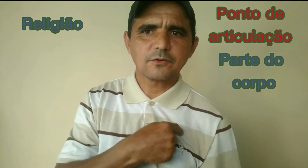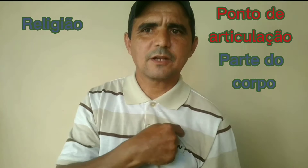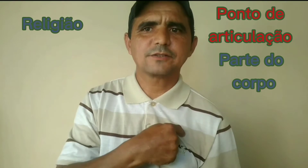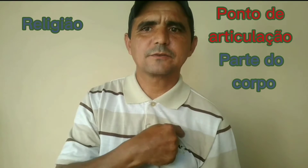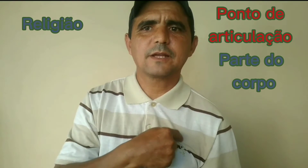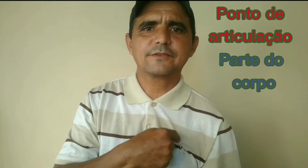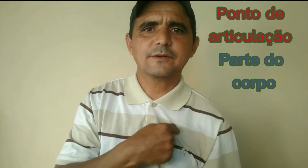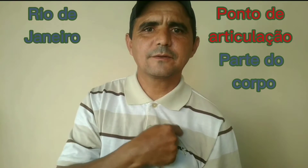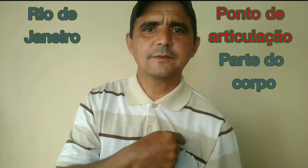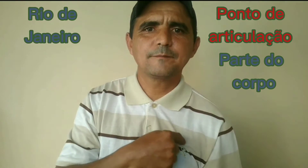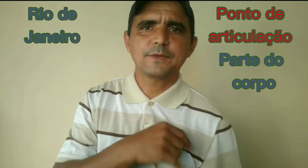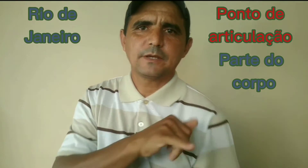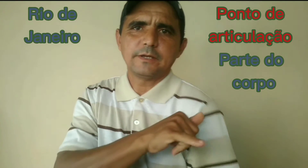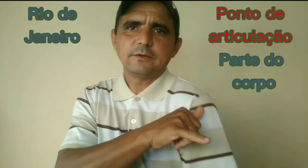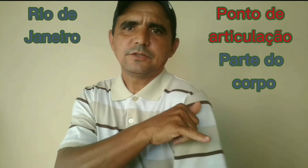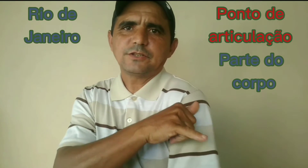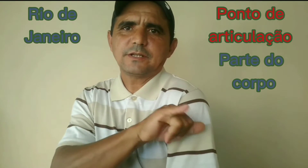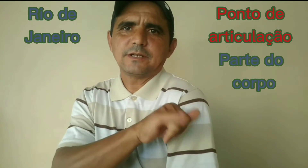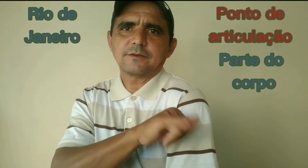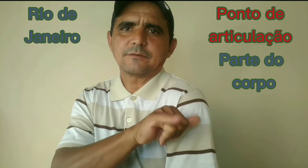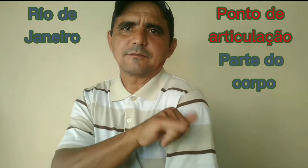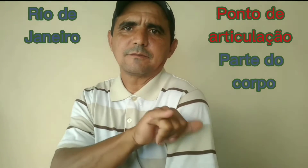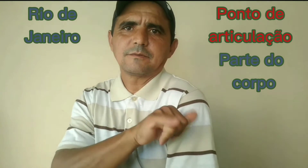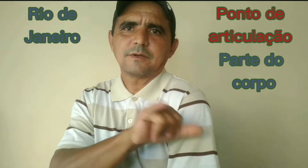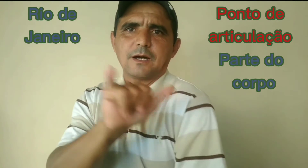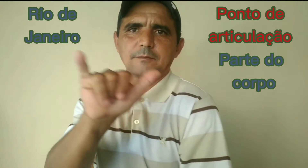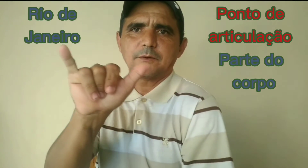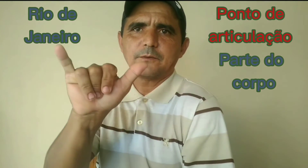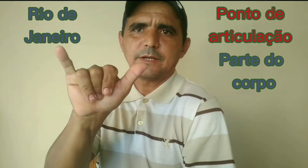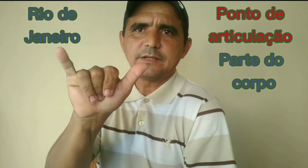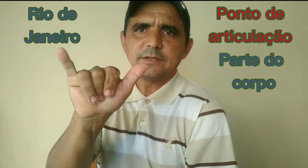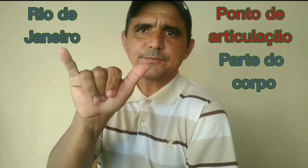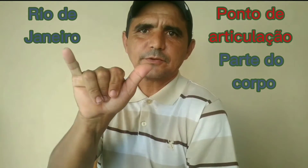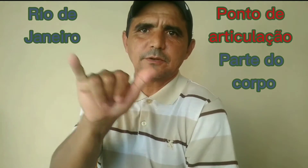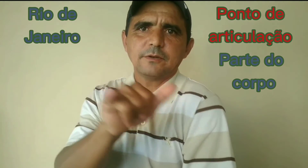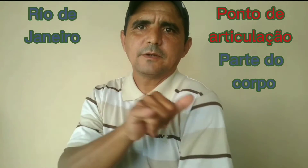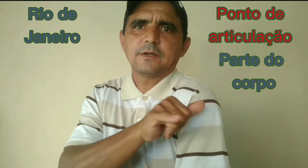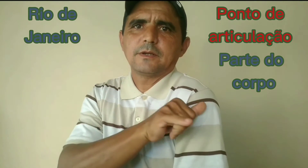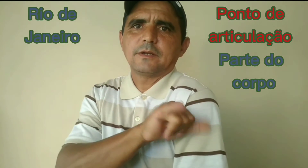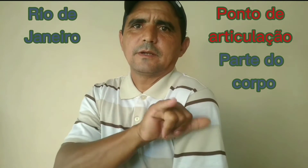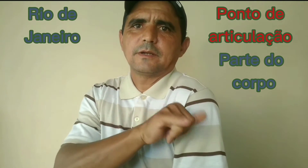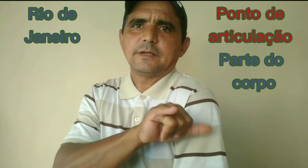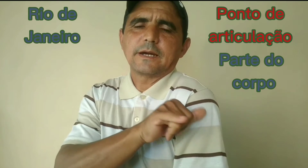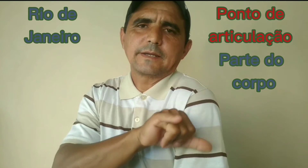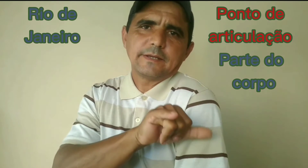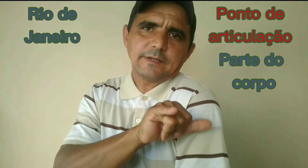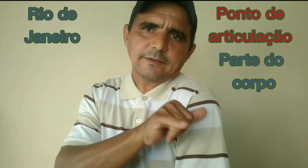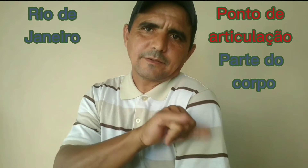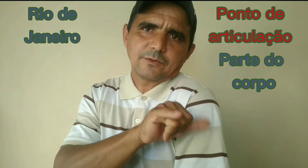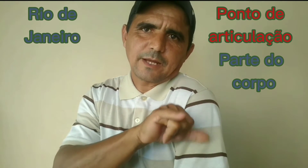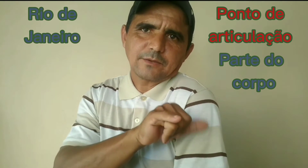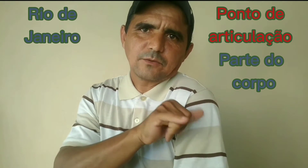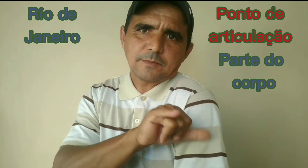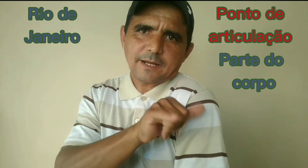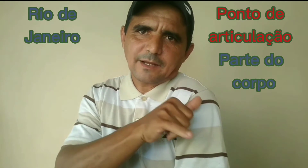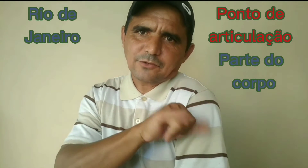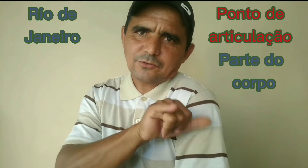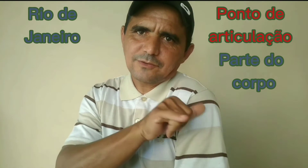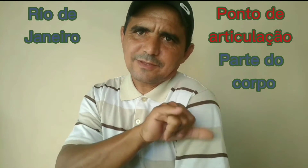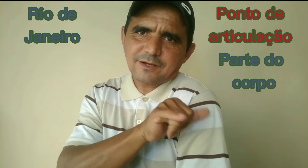de articulação, né? Rio de Janeiro. A mão em Y e aqui do lado do braço,